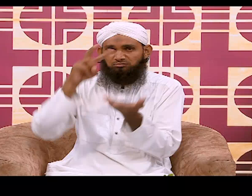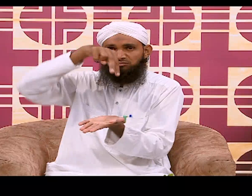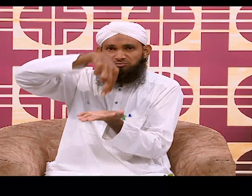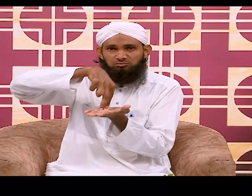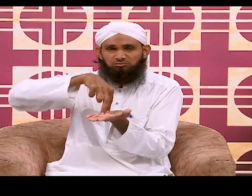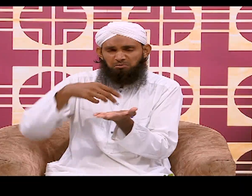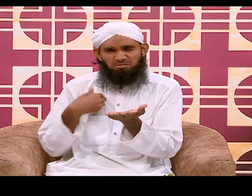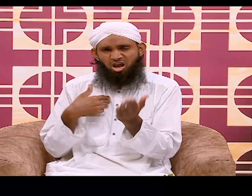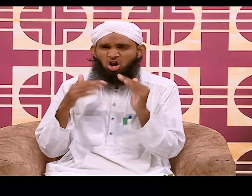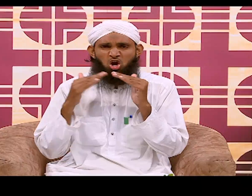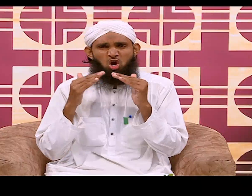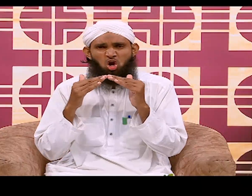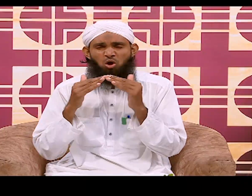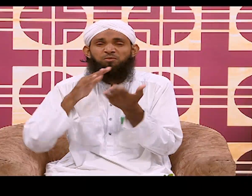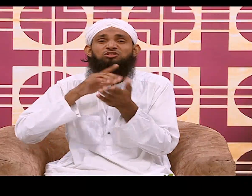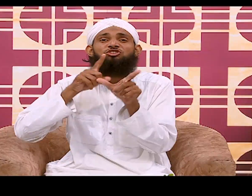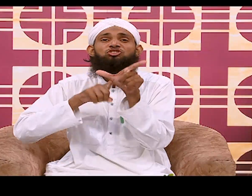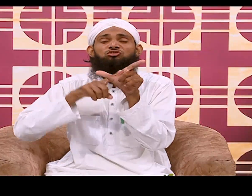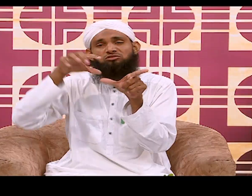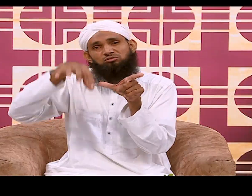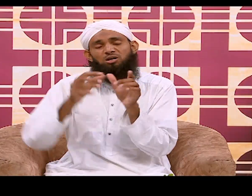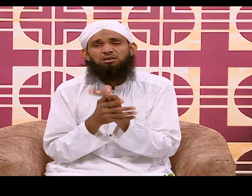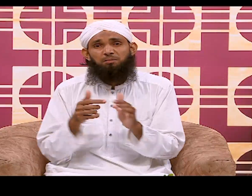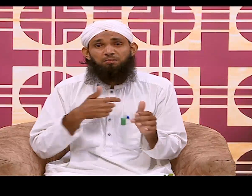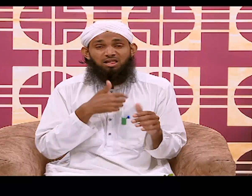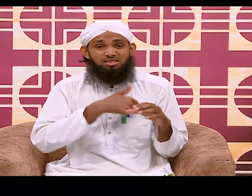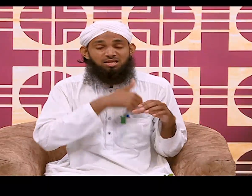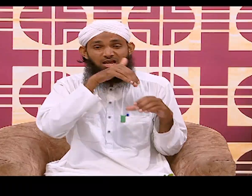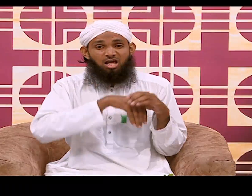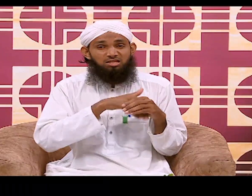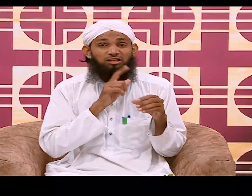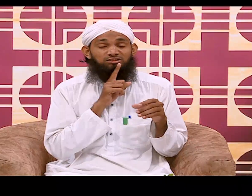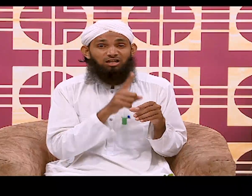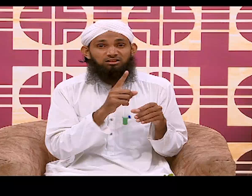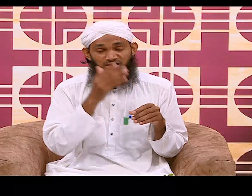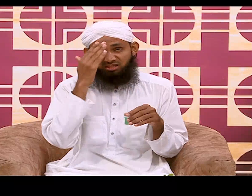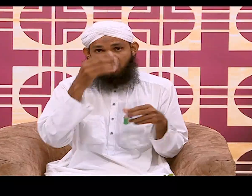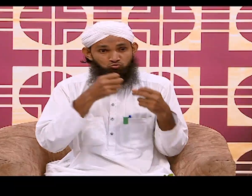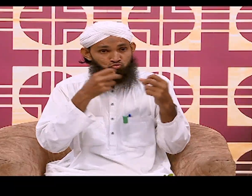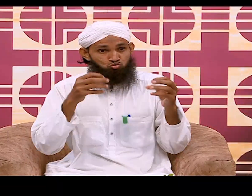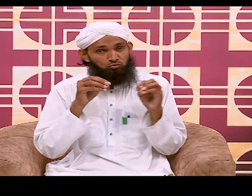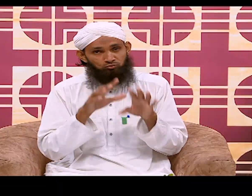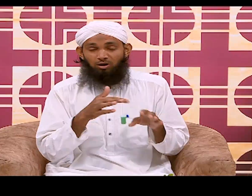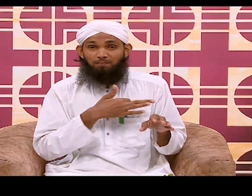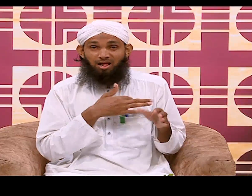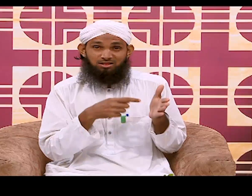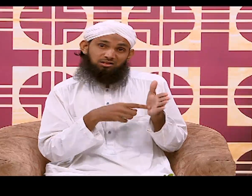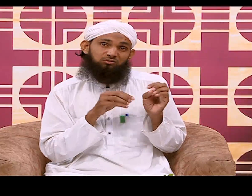میں یمن کا رہنے والا ہوں، میرے دل میں حق کا نور پیدا ہوا اور میں نے اسلام قبول کرنے کا ارادہ کیا۔